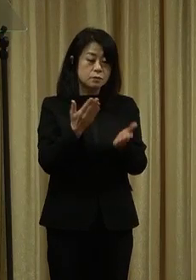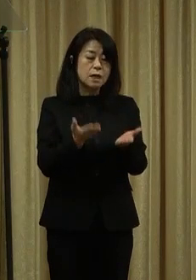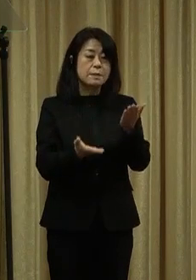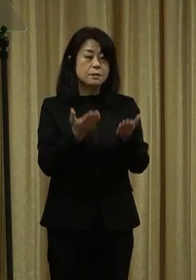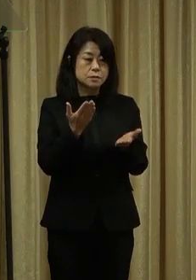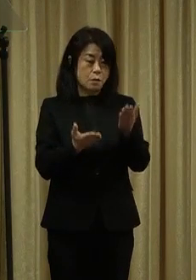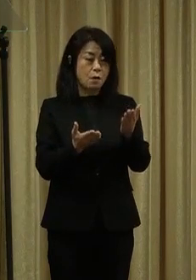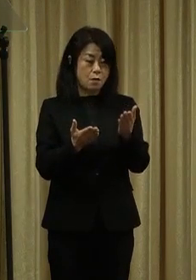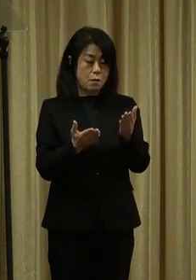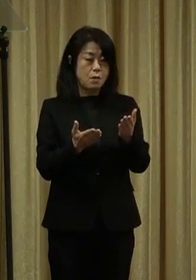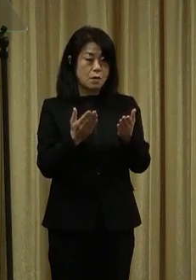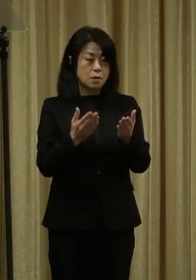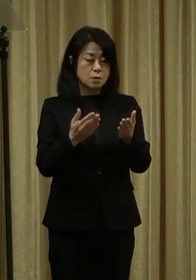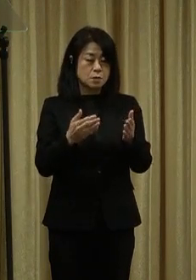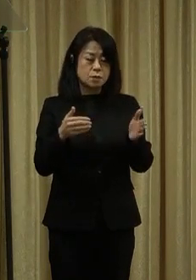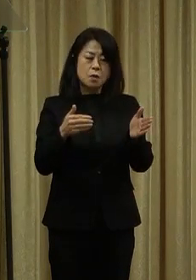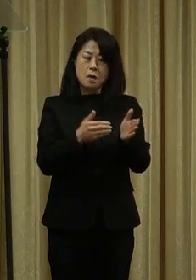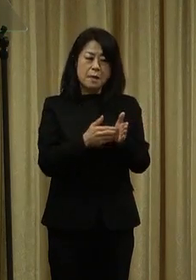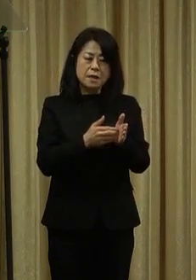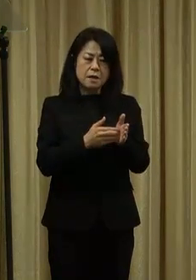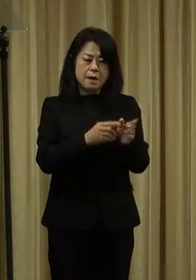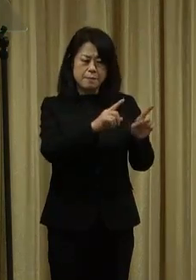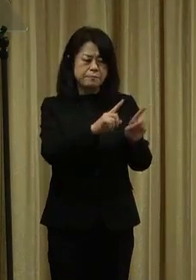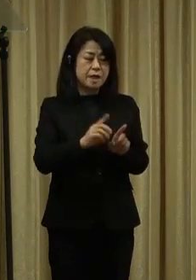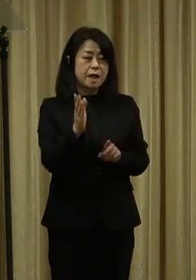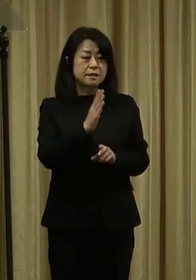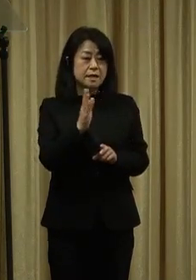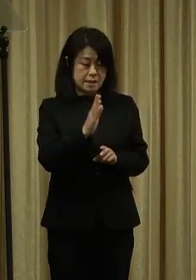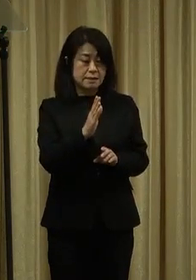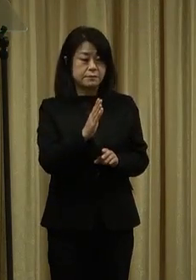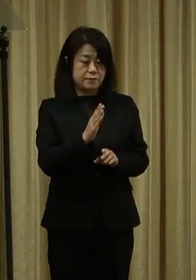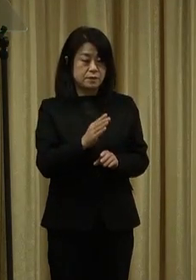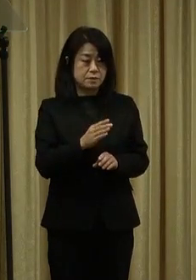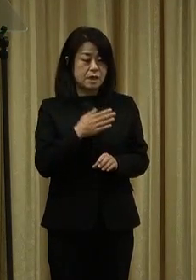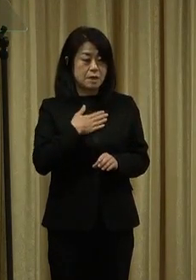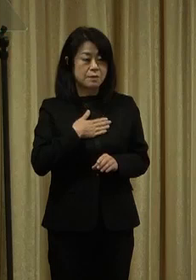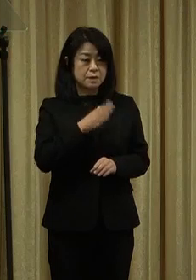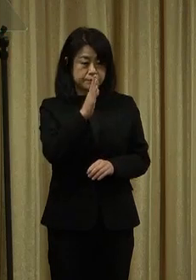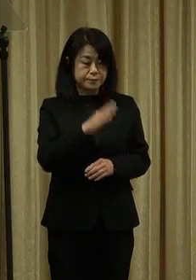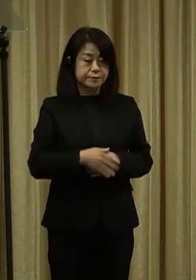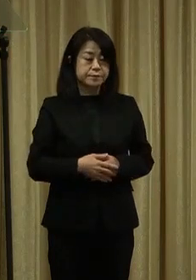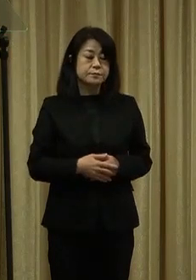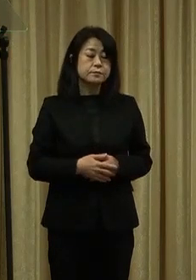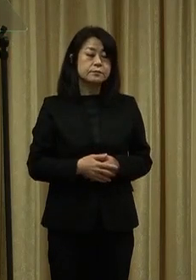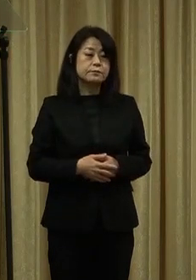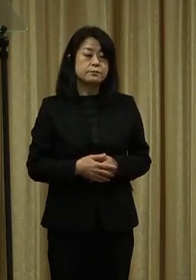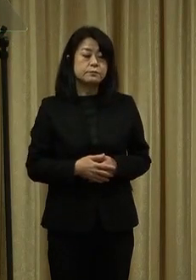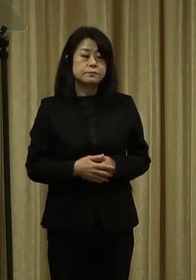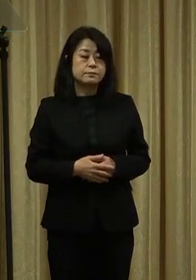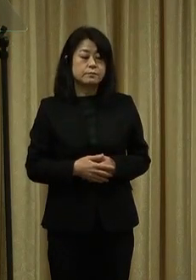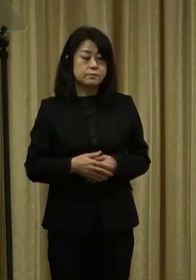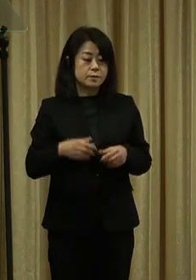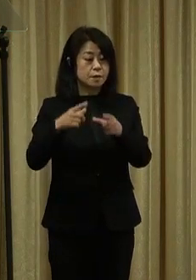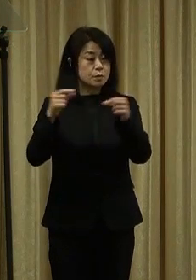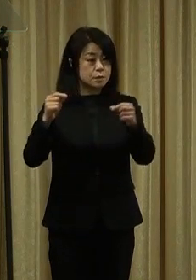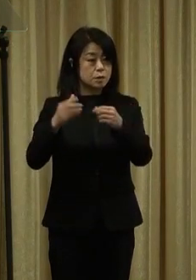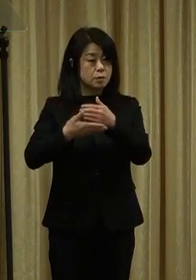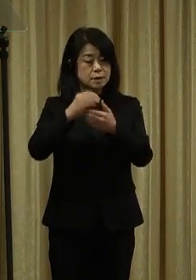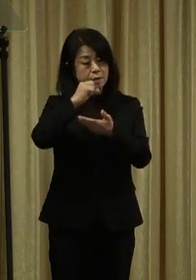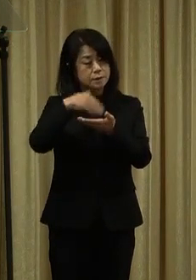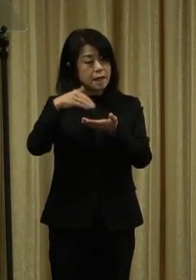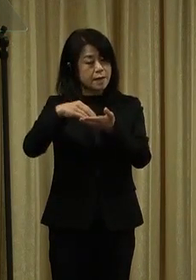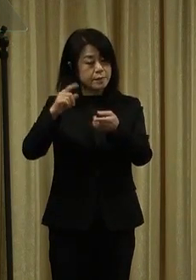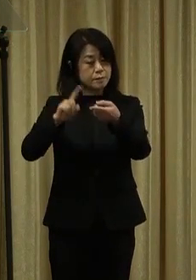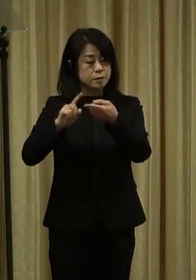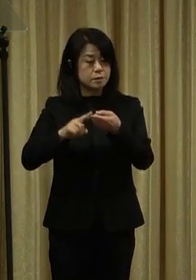べますとその規模までは下がっていないということはご理解いただきたいと思います。なお国の補正予算案に呼応